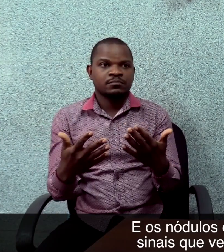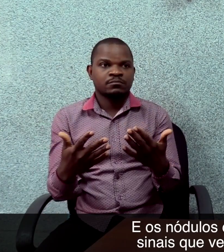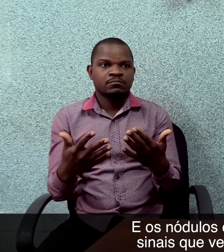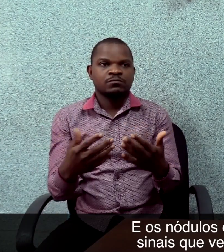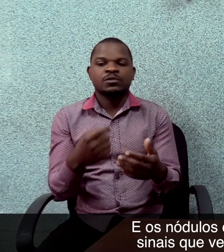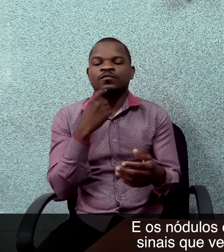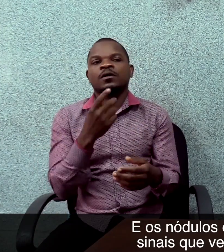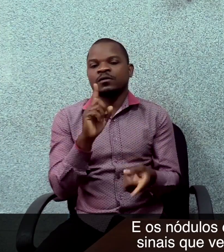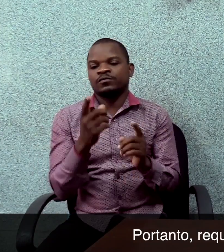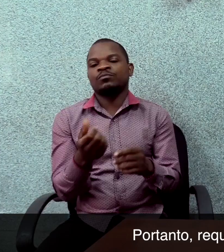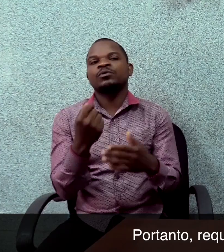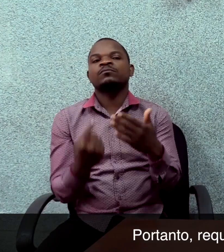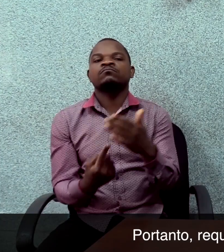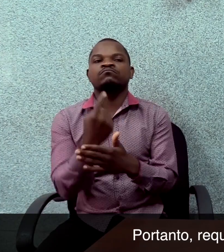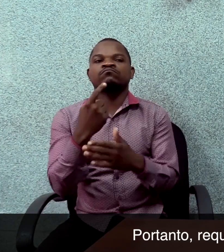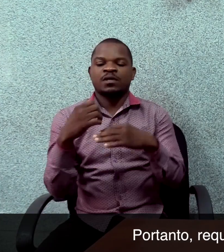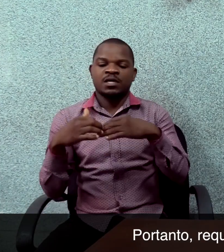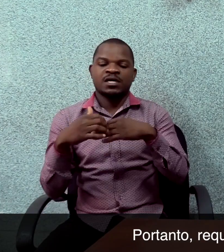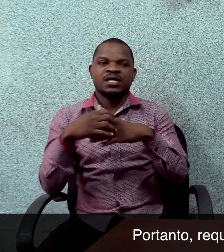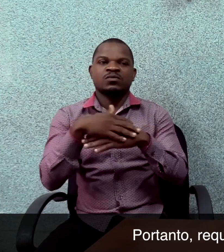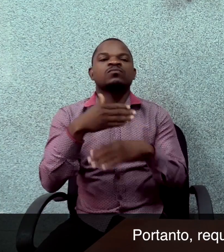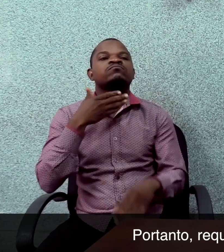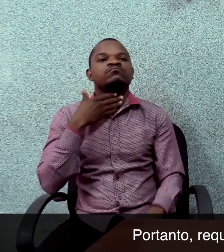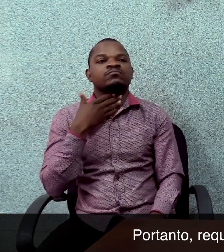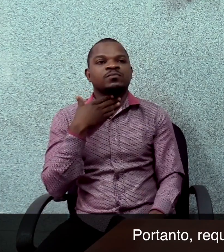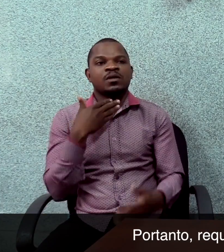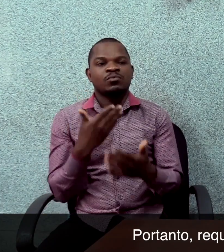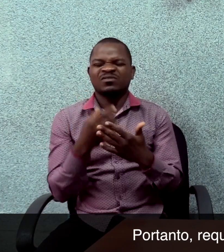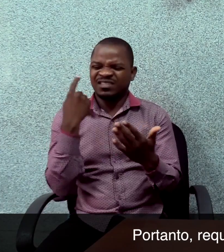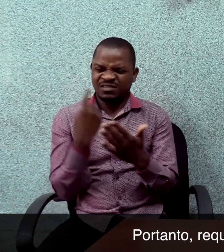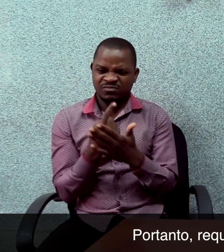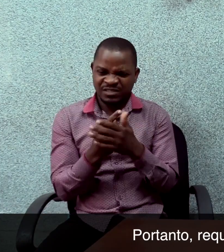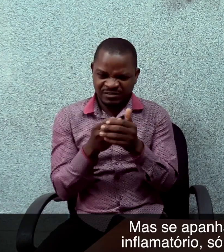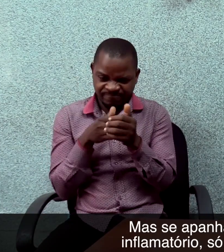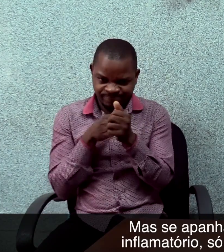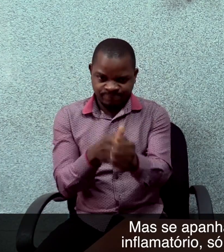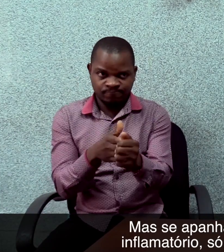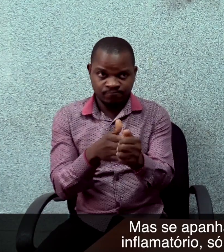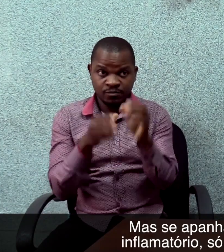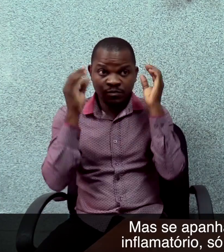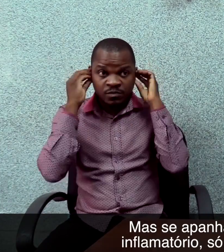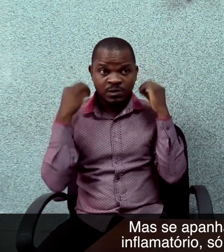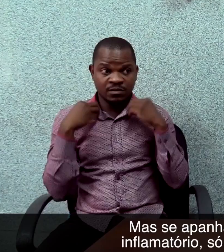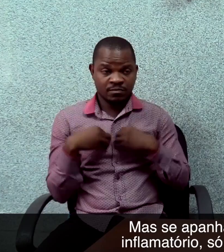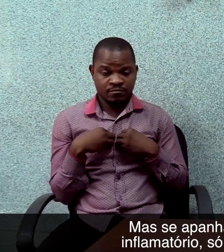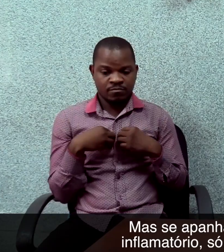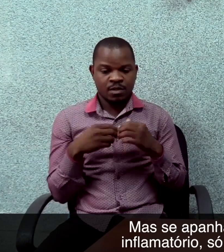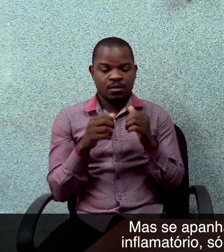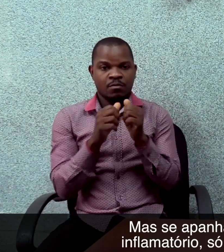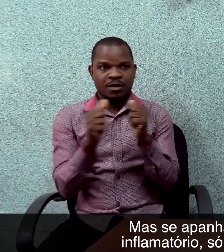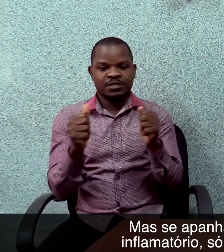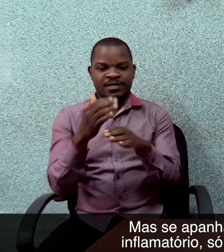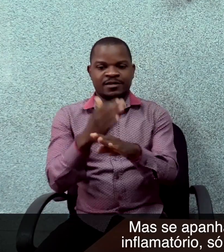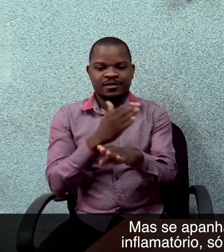um cancro da laringe. Portanto, requer um bom seguimento. Mas se apanhamos isso ainda